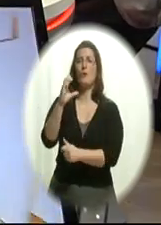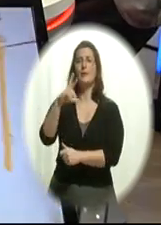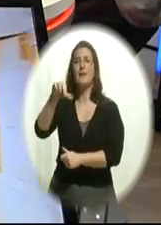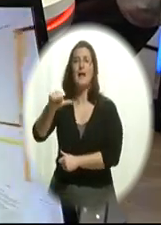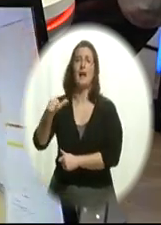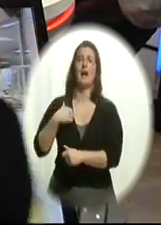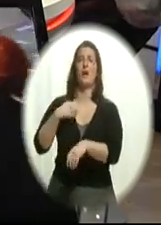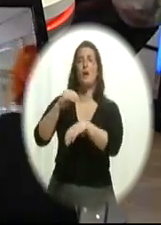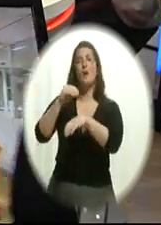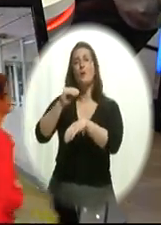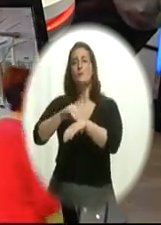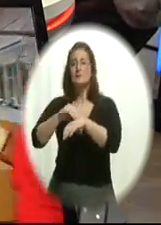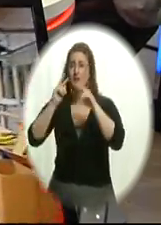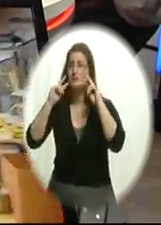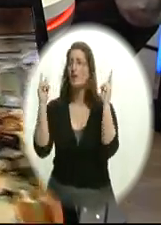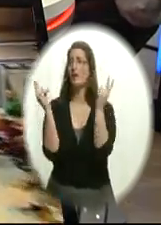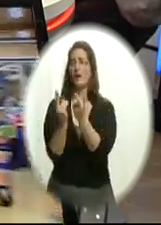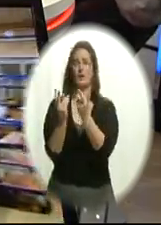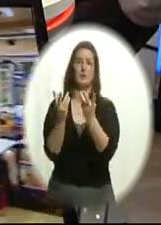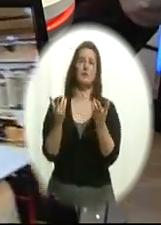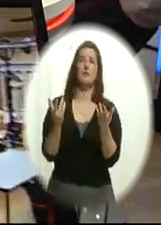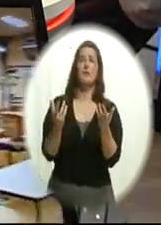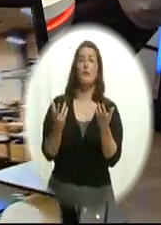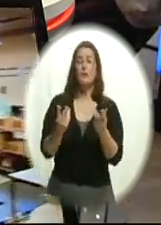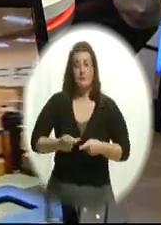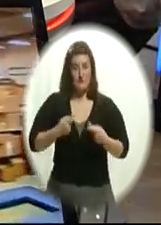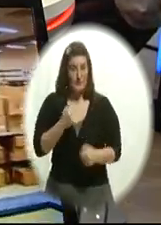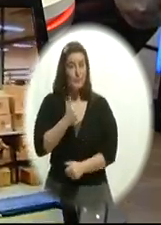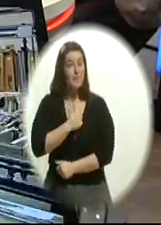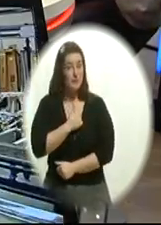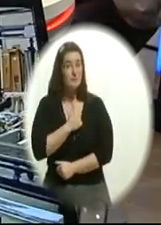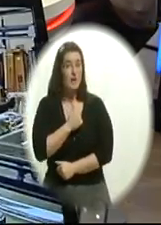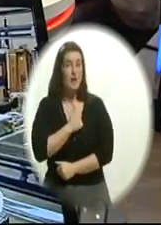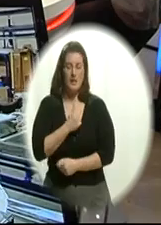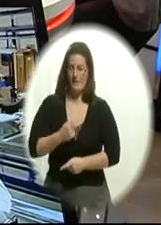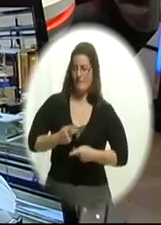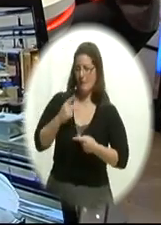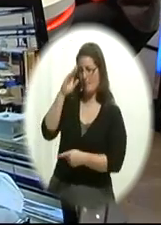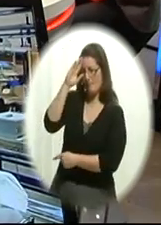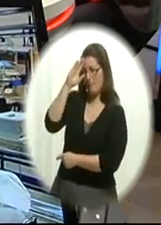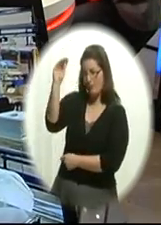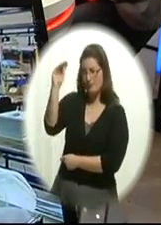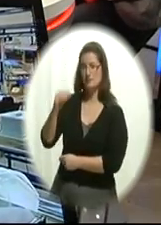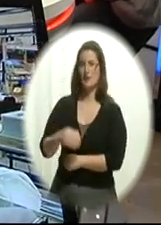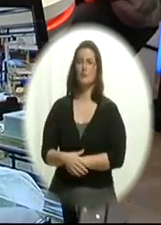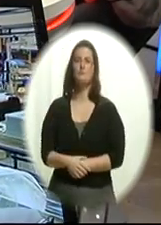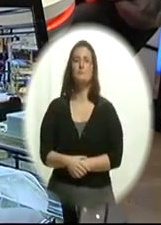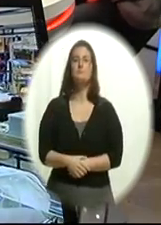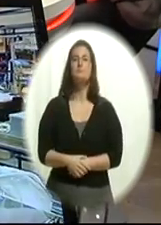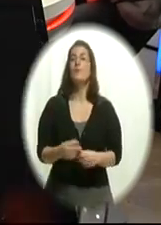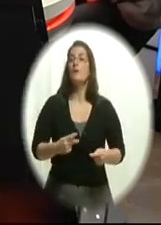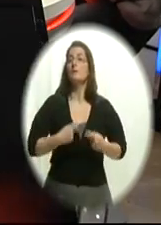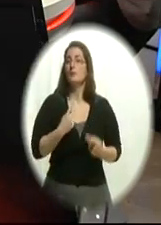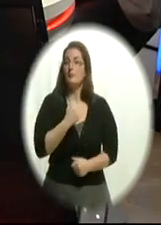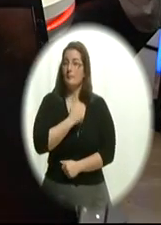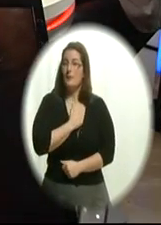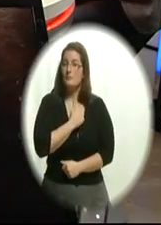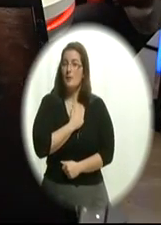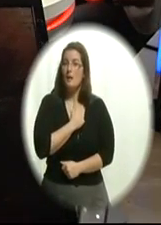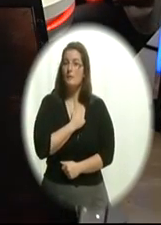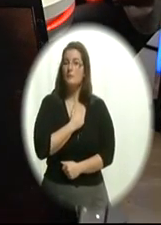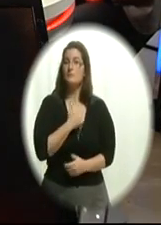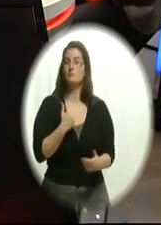Général, voilà. On intervient aussi bien dans la vie personnelle que dans la vie professionnelle. Donc, dans la vie personnelle, ce qu'on appelle